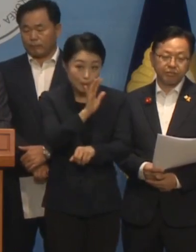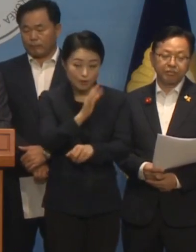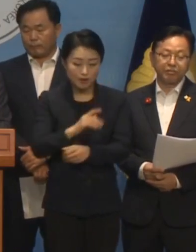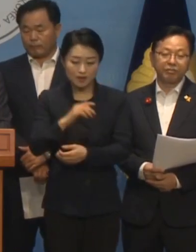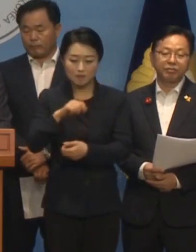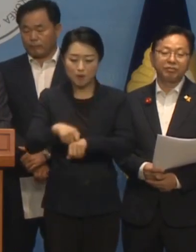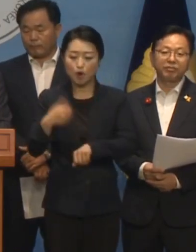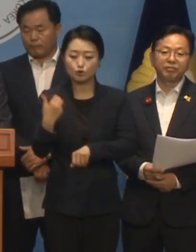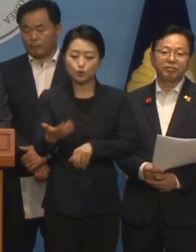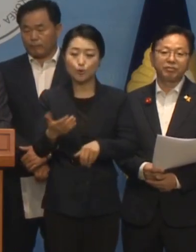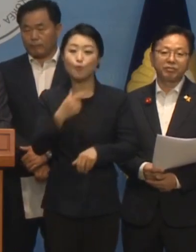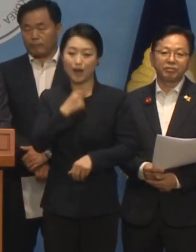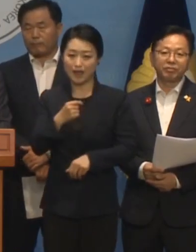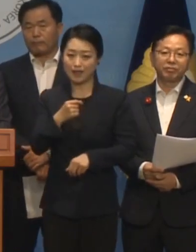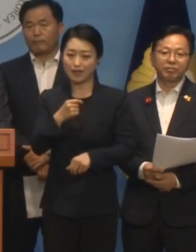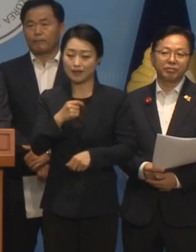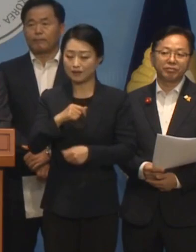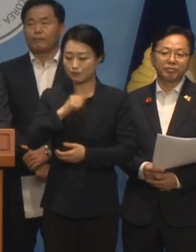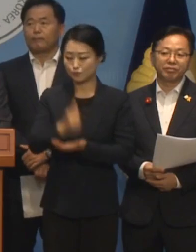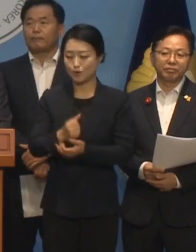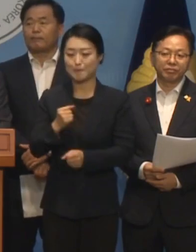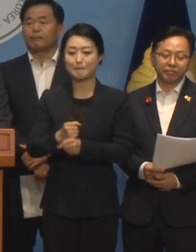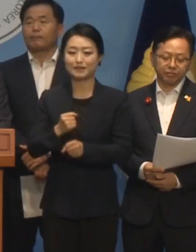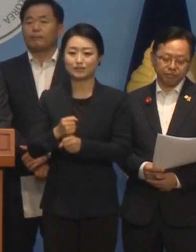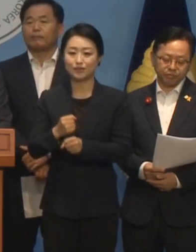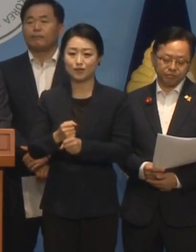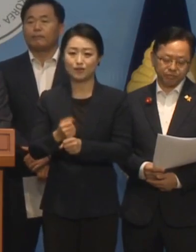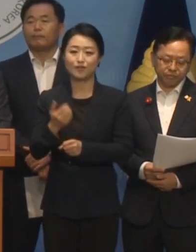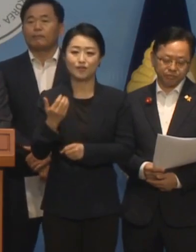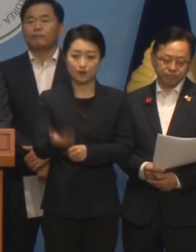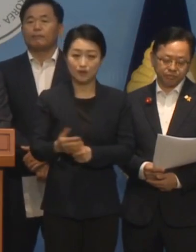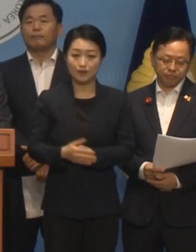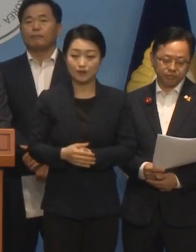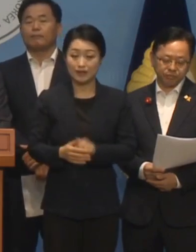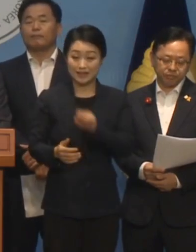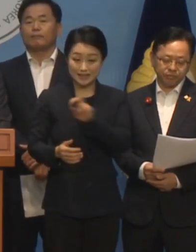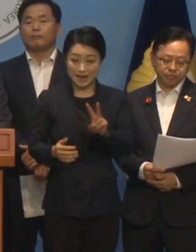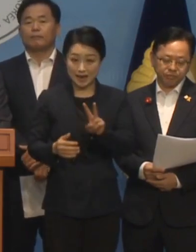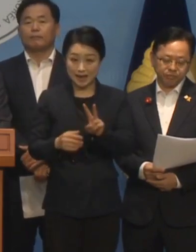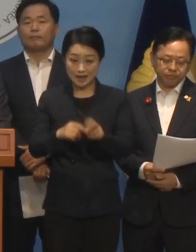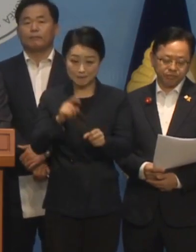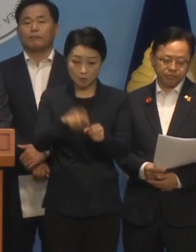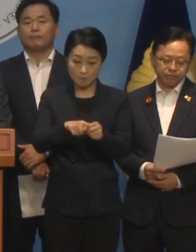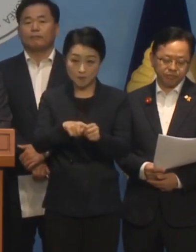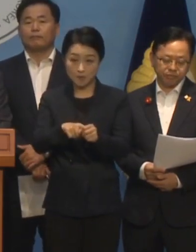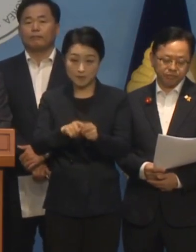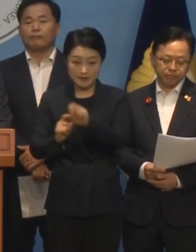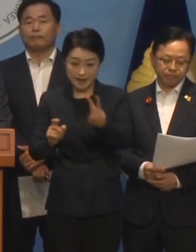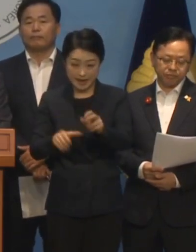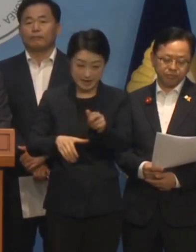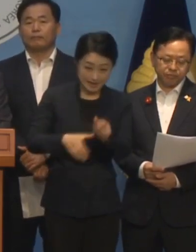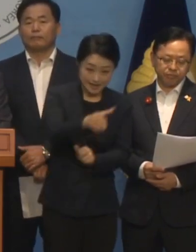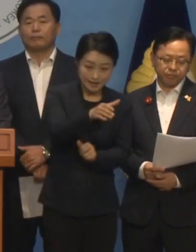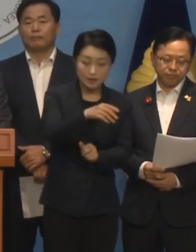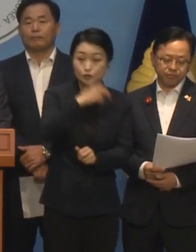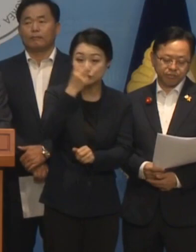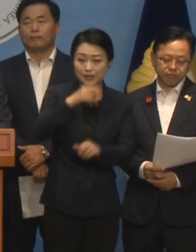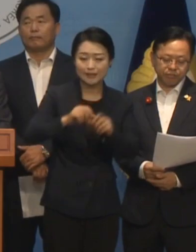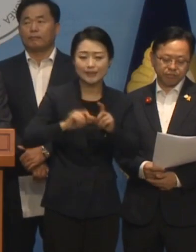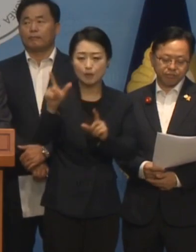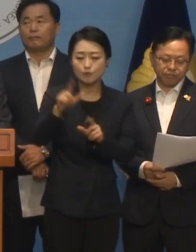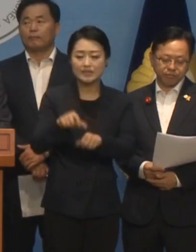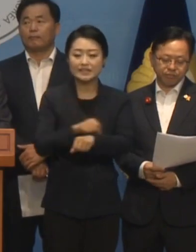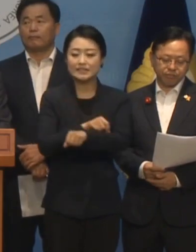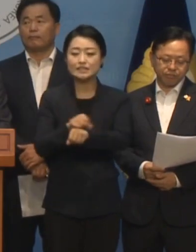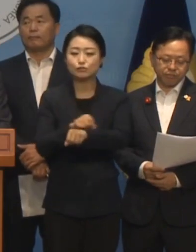줘야 하기 때문에 죄를 만드는 수사인 것이니 현재 야당만을 목표로 자행되고 있는 거의 모든 수사들이 그러하다고